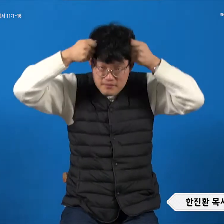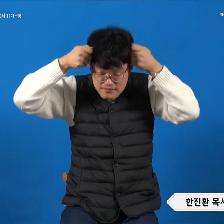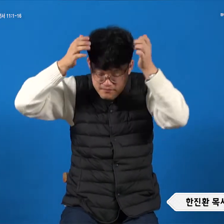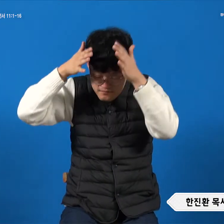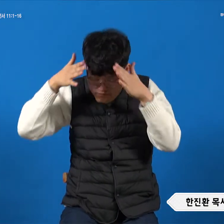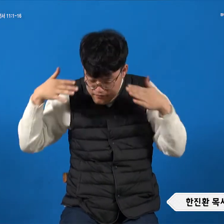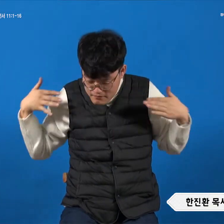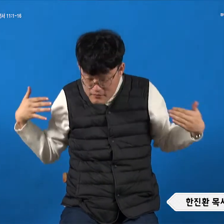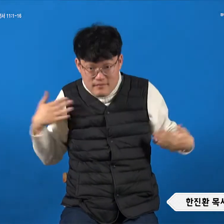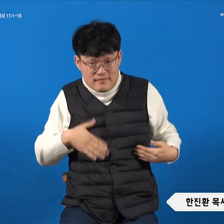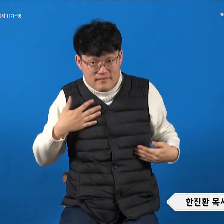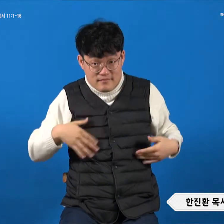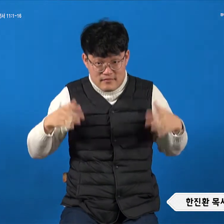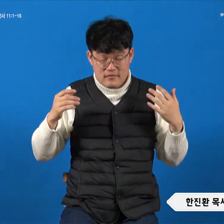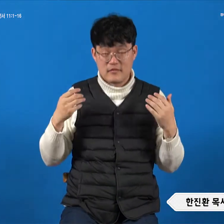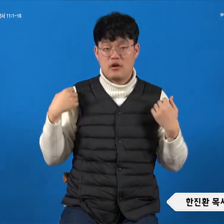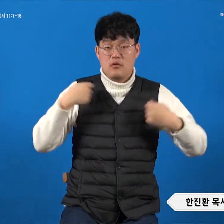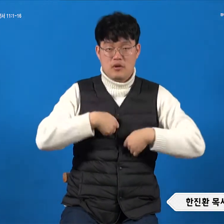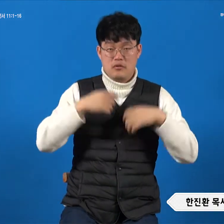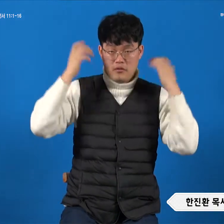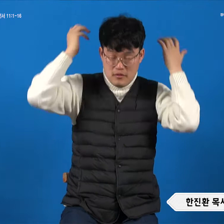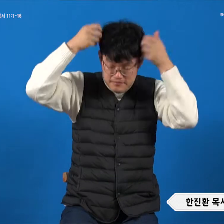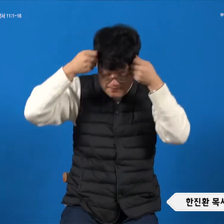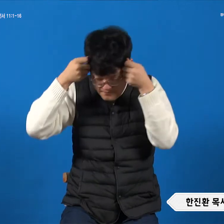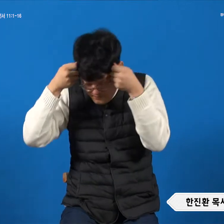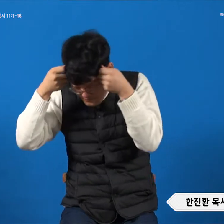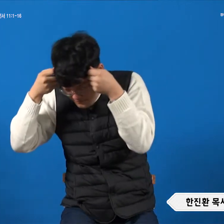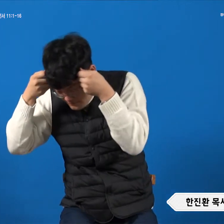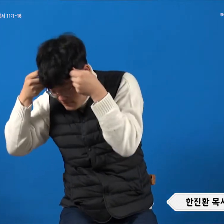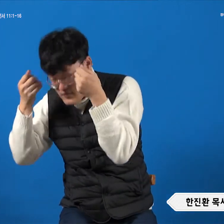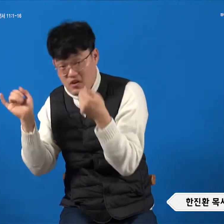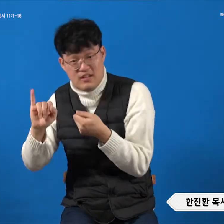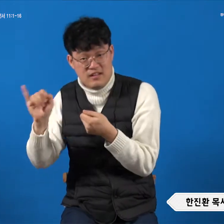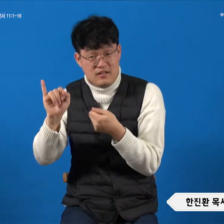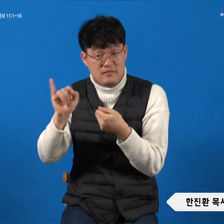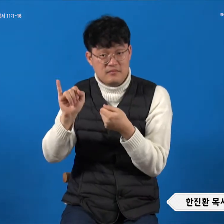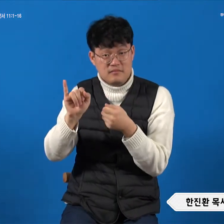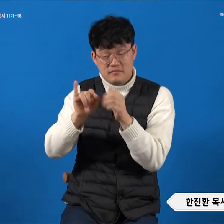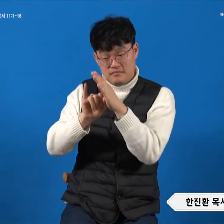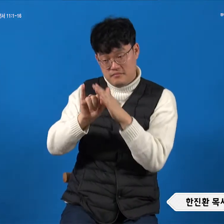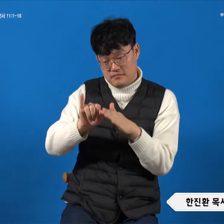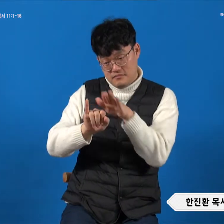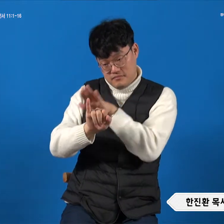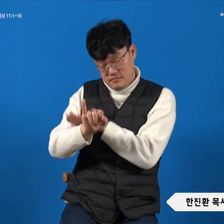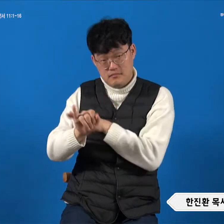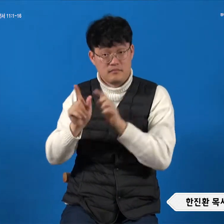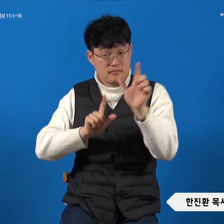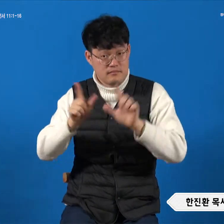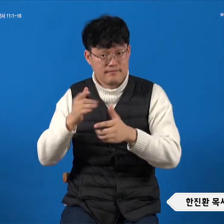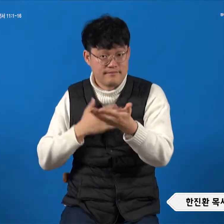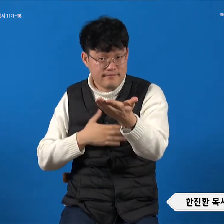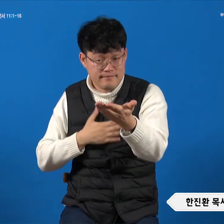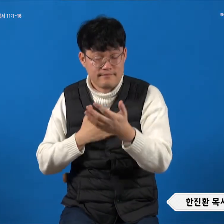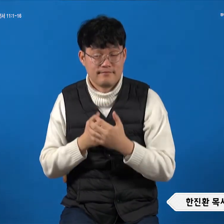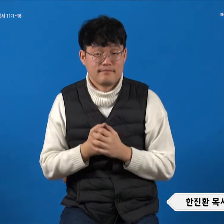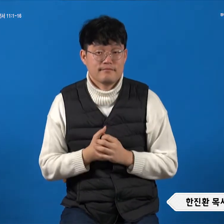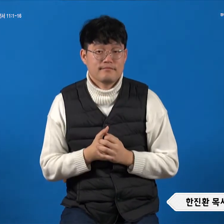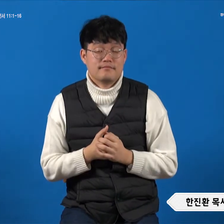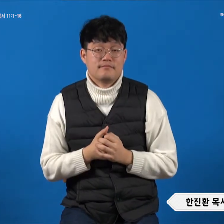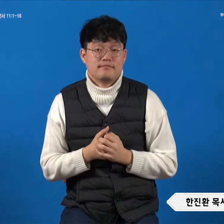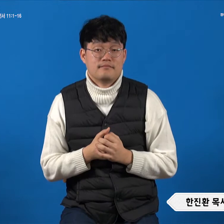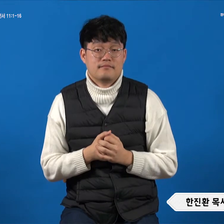장옷이라는 것을 썼습니다. 다 쓰고 이렇게 딱 손으로 이렇게 잡고 다니는 그런 모습 보셨죠?